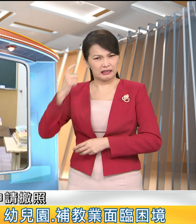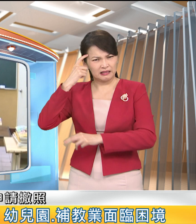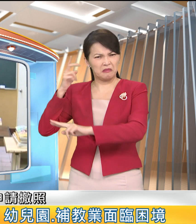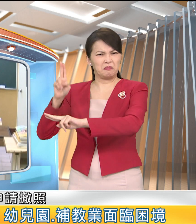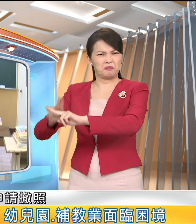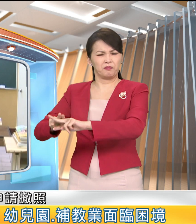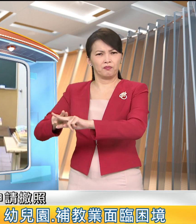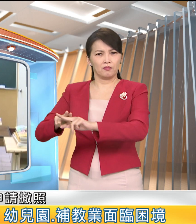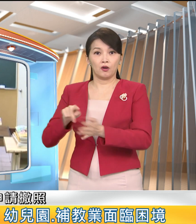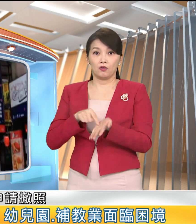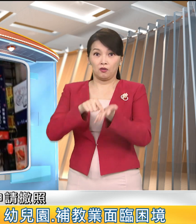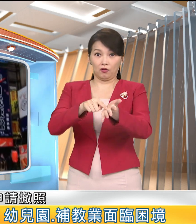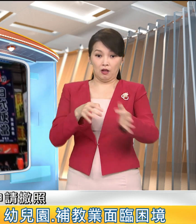者申请撤照。